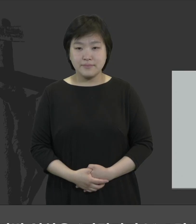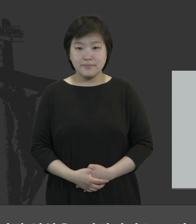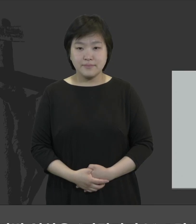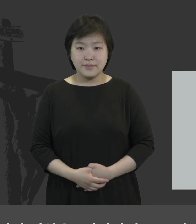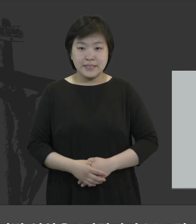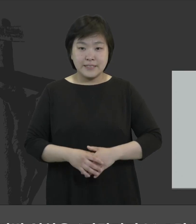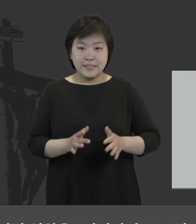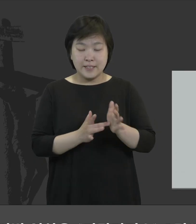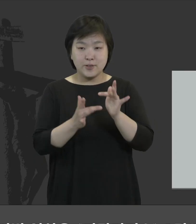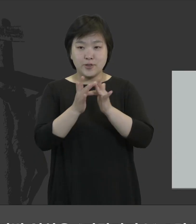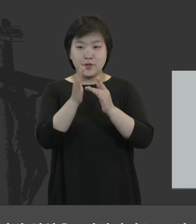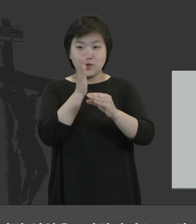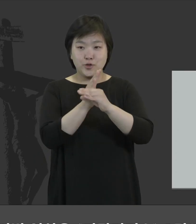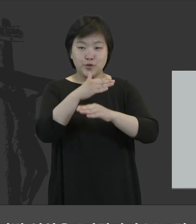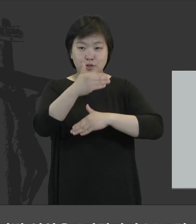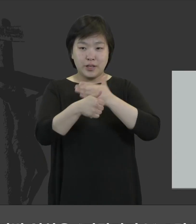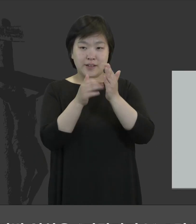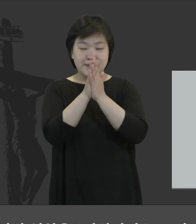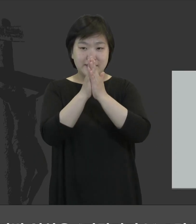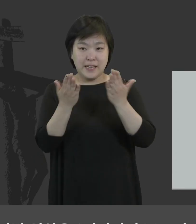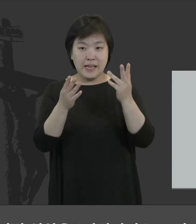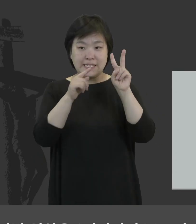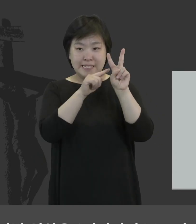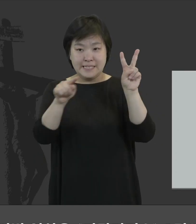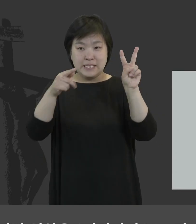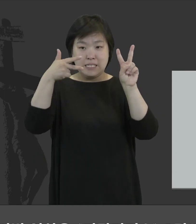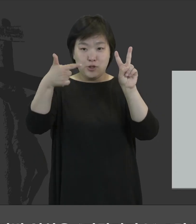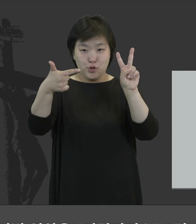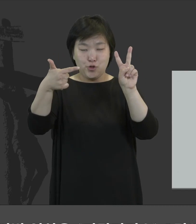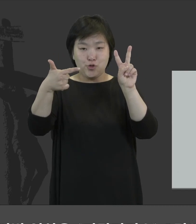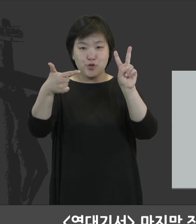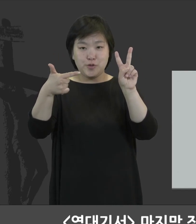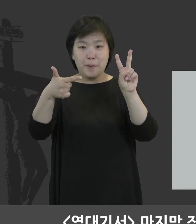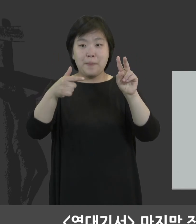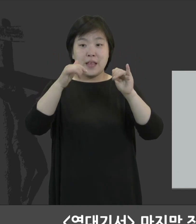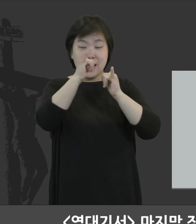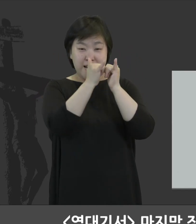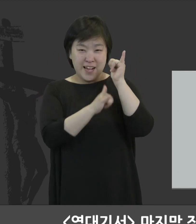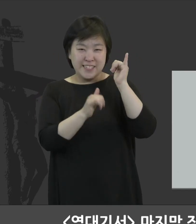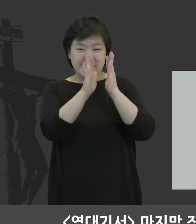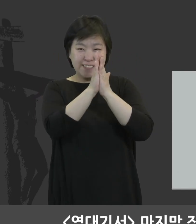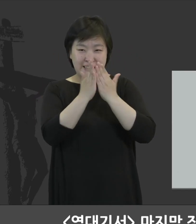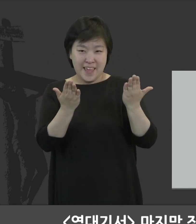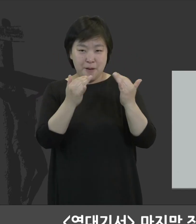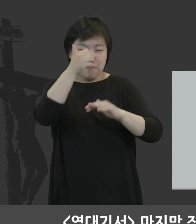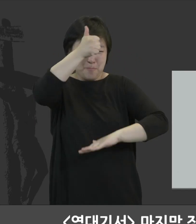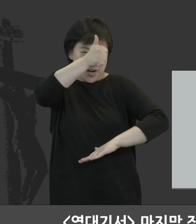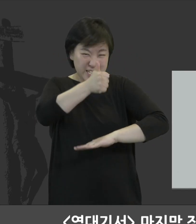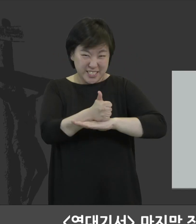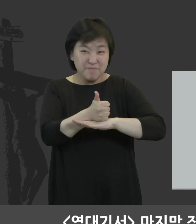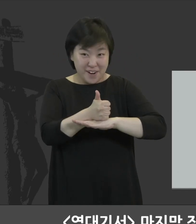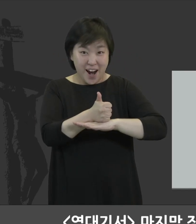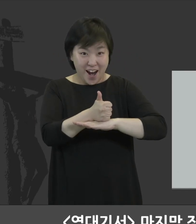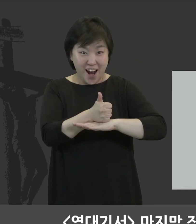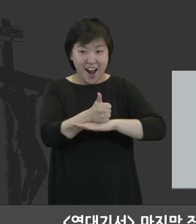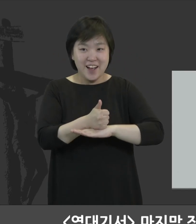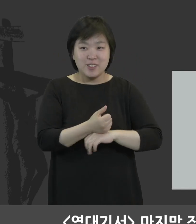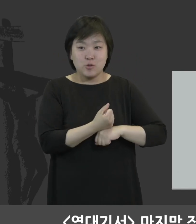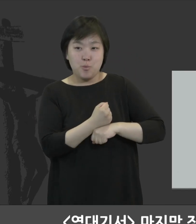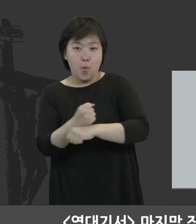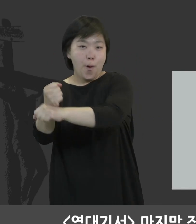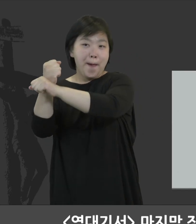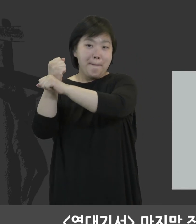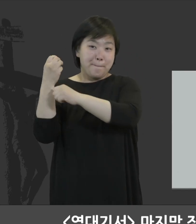이번 영상은 리딩 지저스 2권의 6번째 수업으로 역대기서 마지막 장에 기록된 유배기와 포로